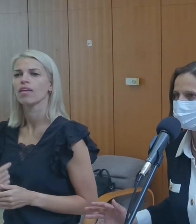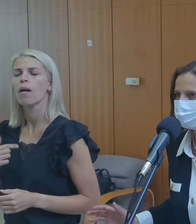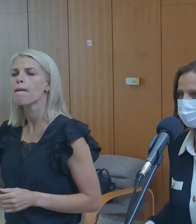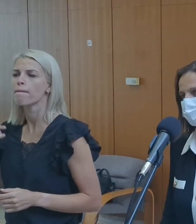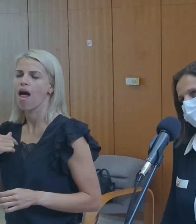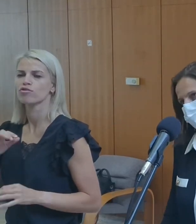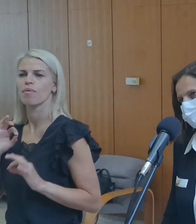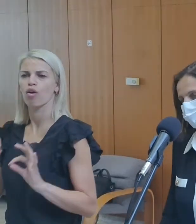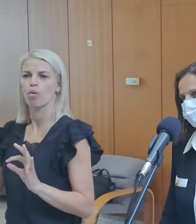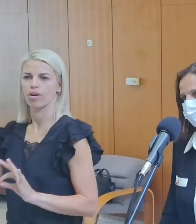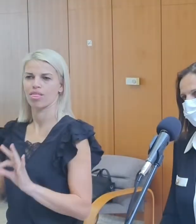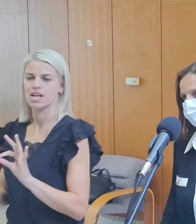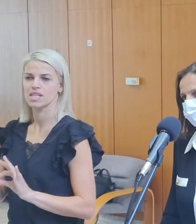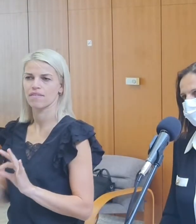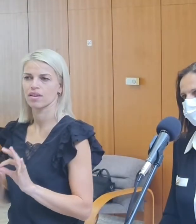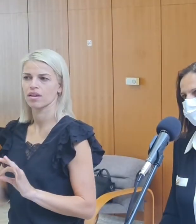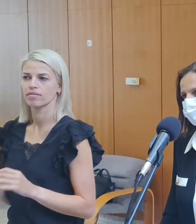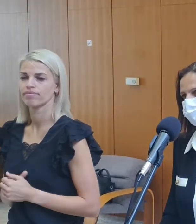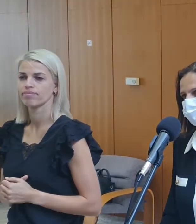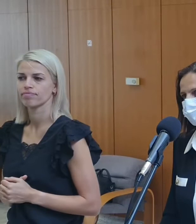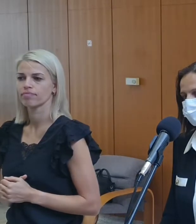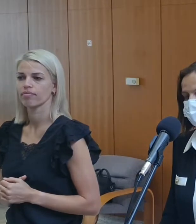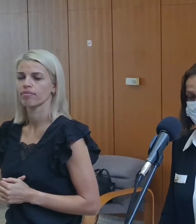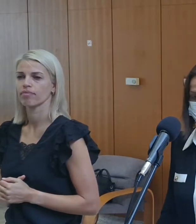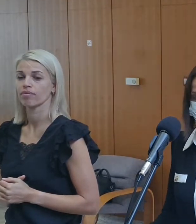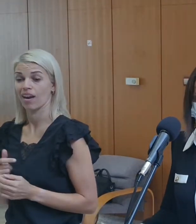nastavenie. A odvolanie celej vlády?